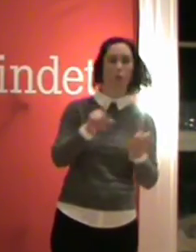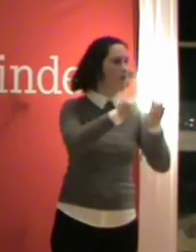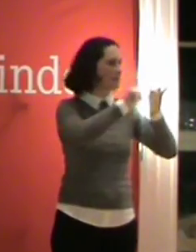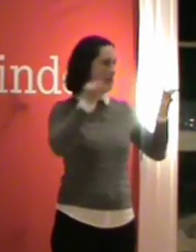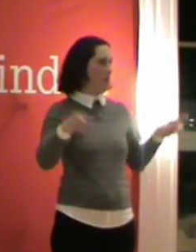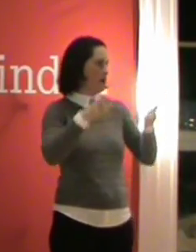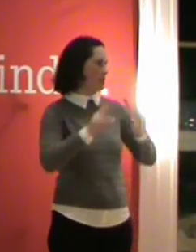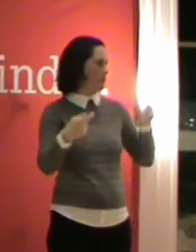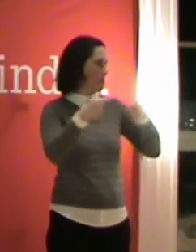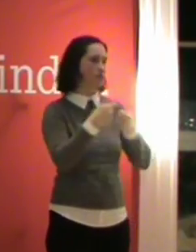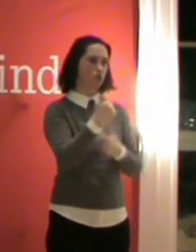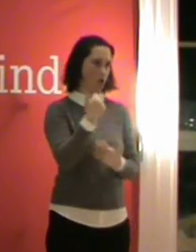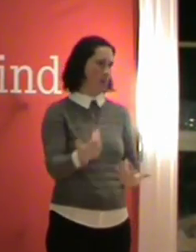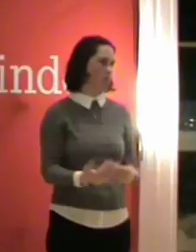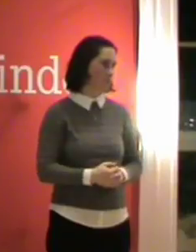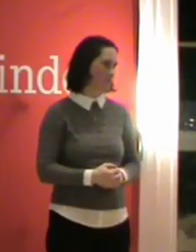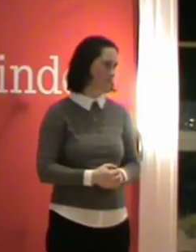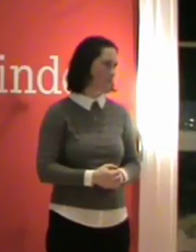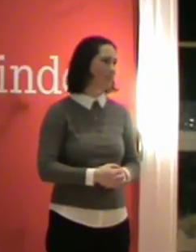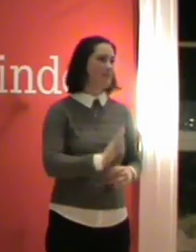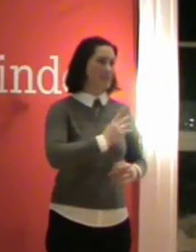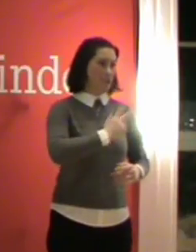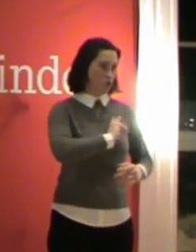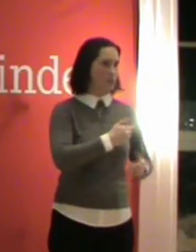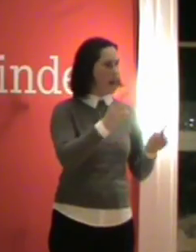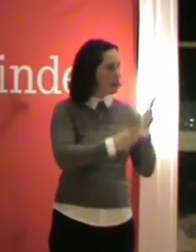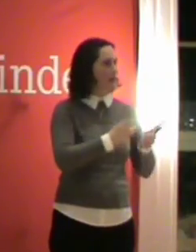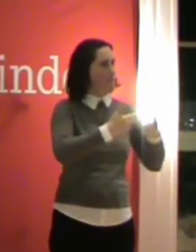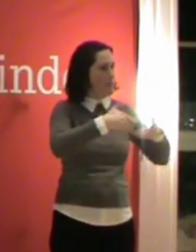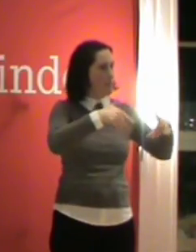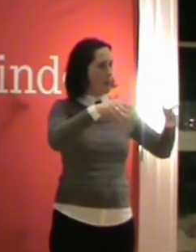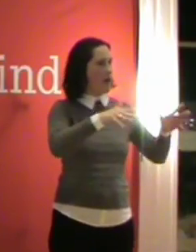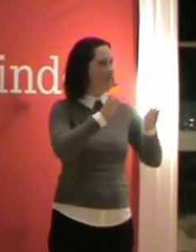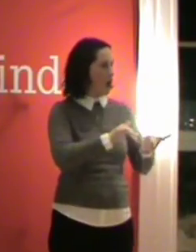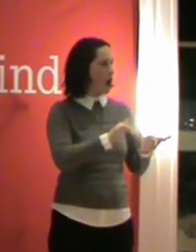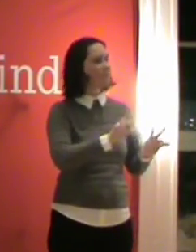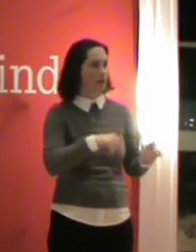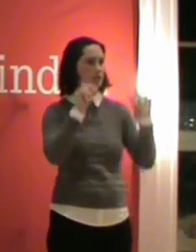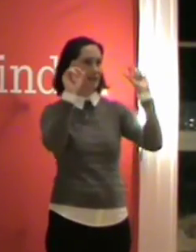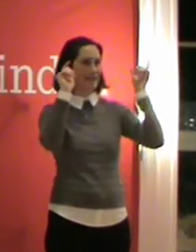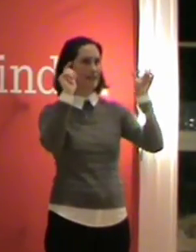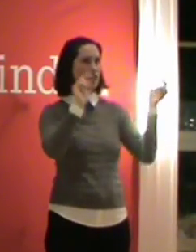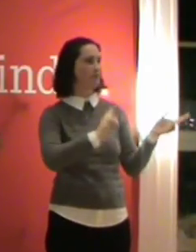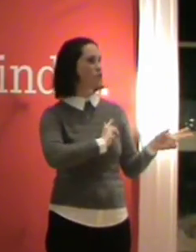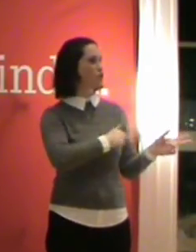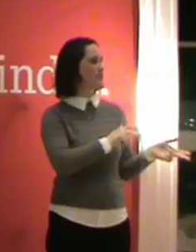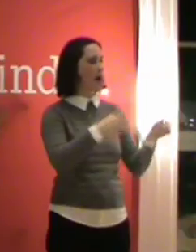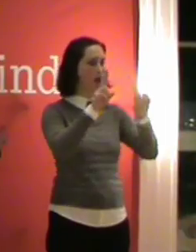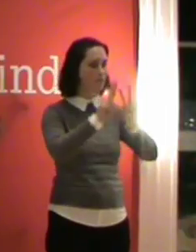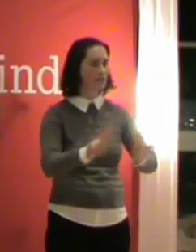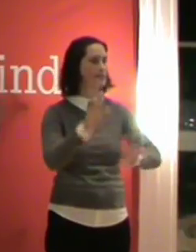ganz toll. Nur wenn mehr soziale Gerechtigkeit einkehrt, nur dann wird sich unsere Gesellschaft sozial,